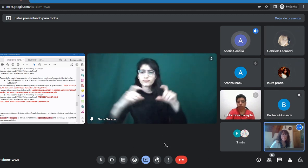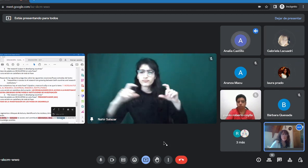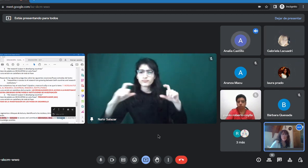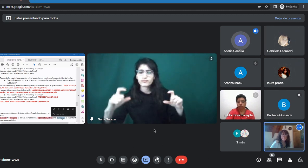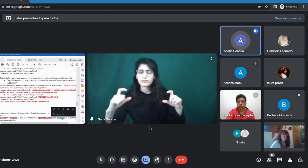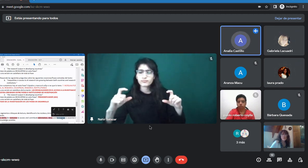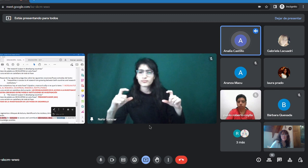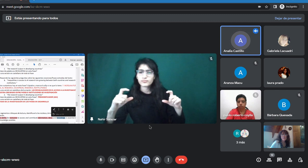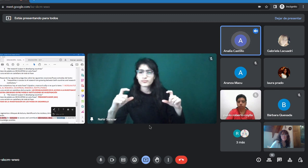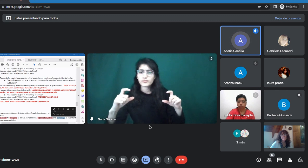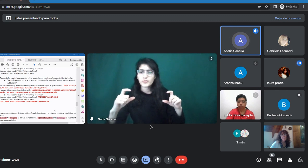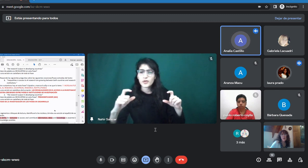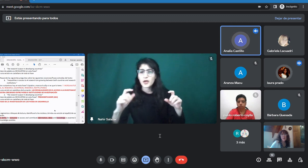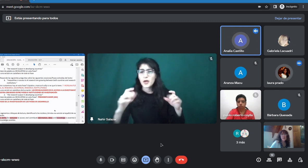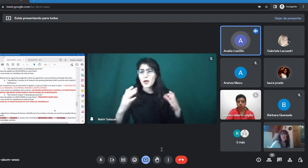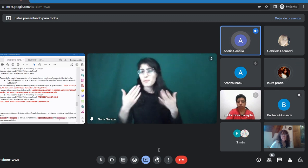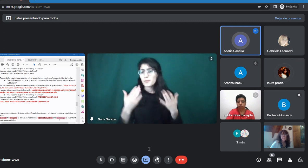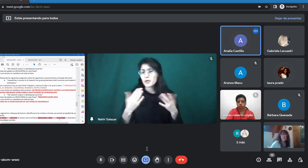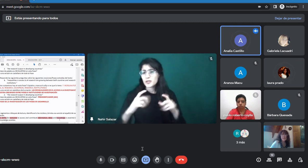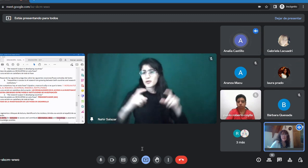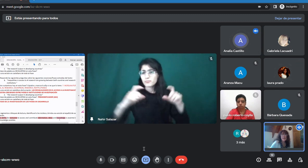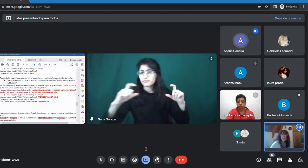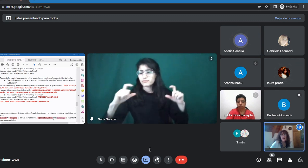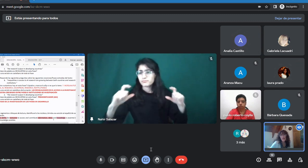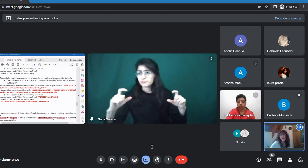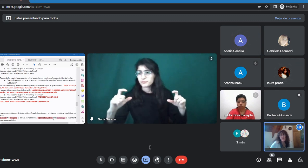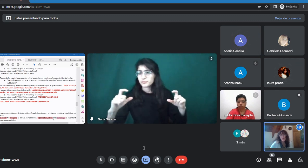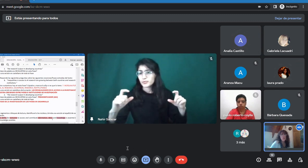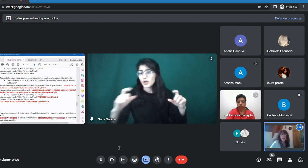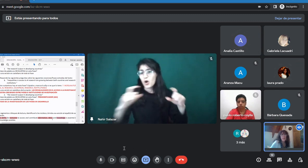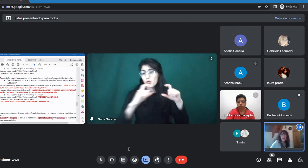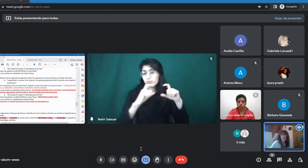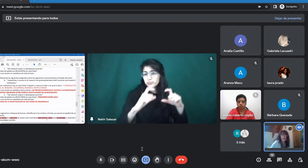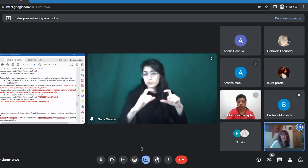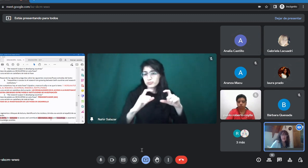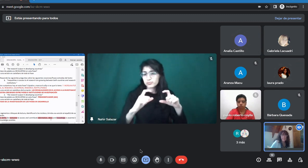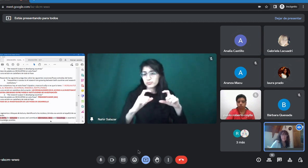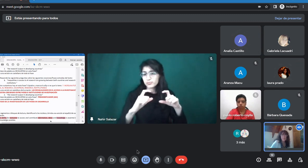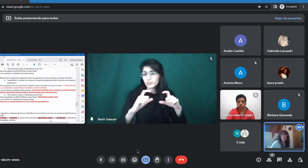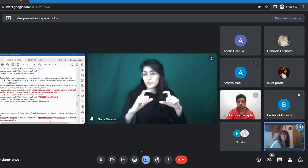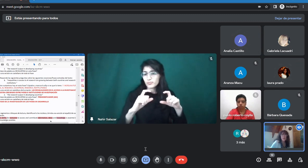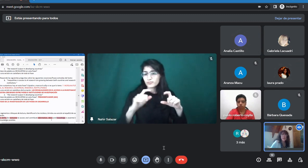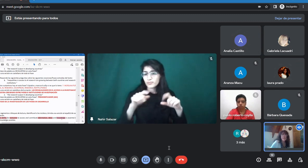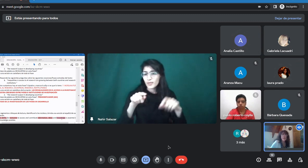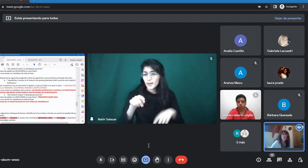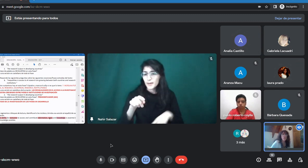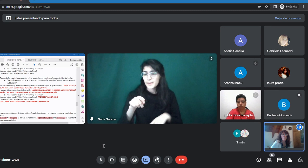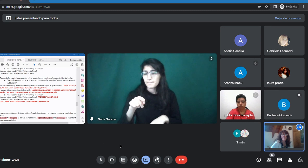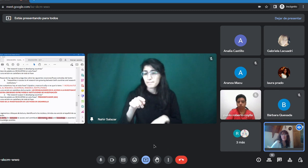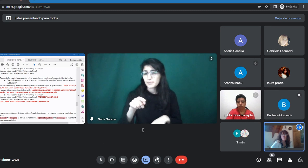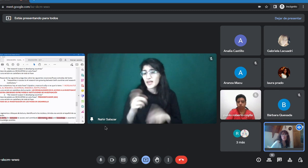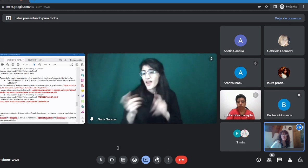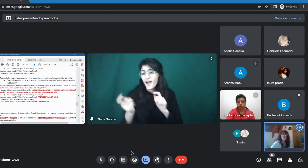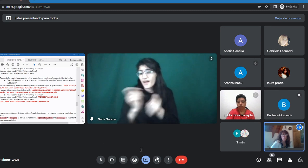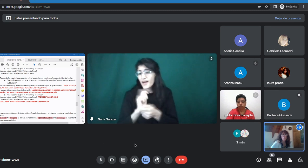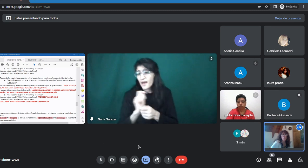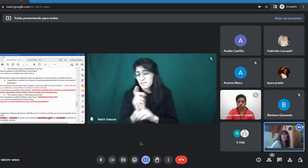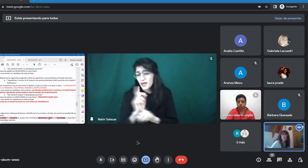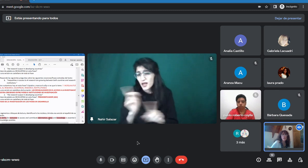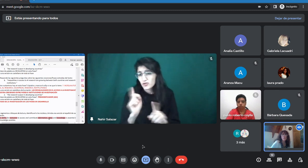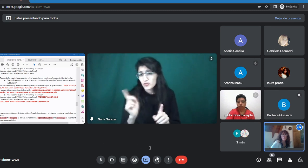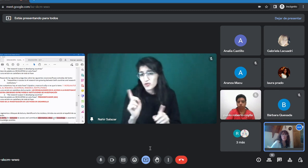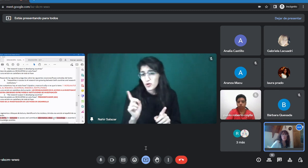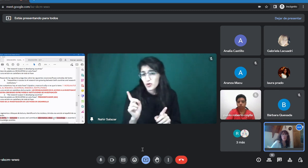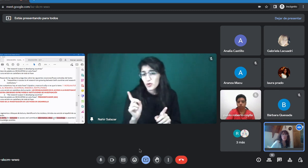en uno puede ser, profesora, tú también. En realidad no te cambia nada, pero en realidad no depende, no son todos uno que